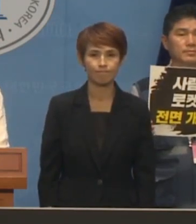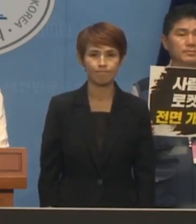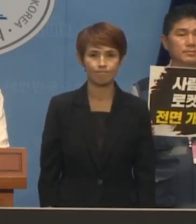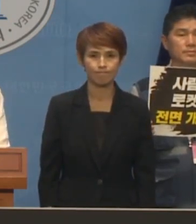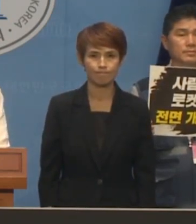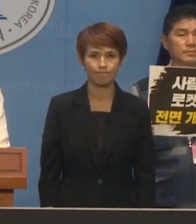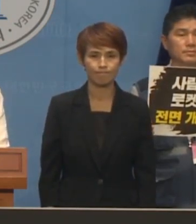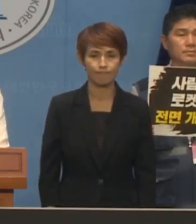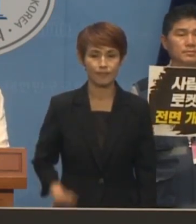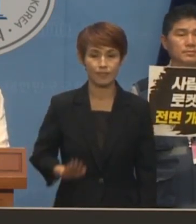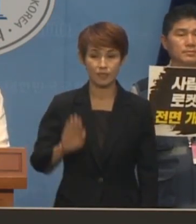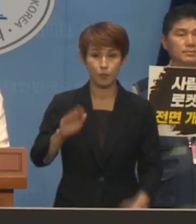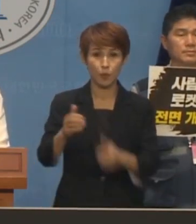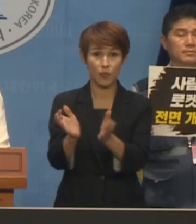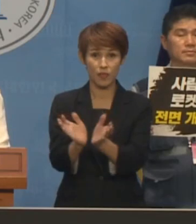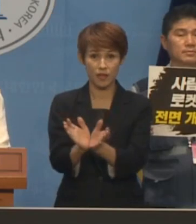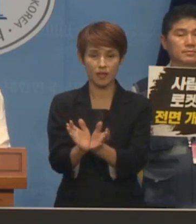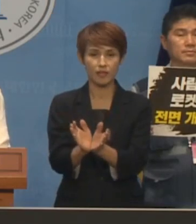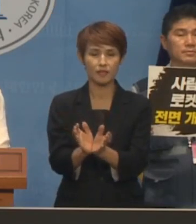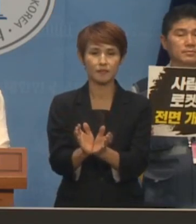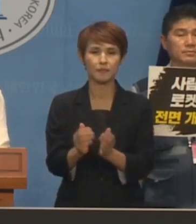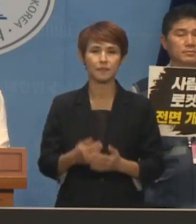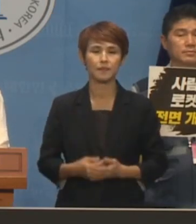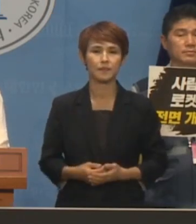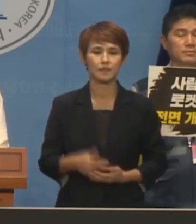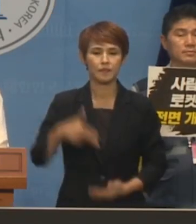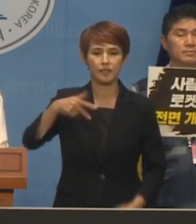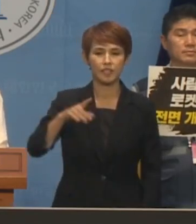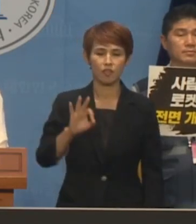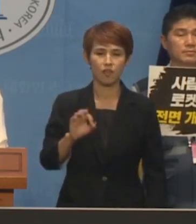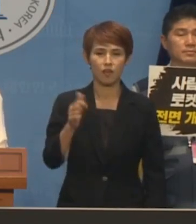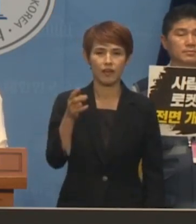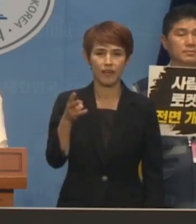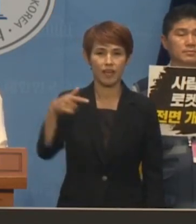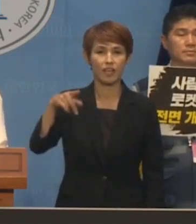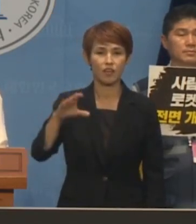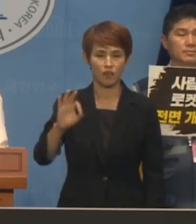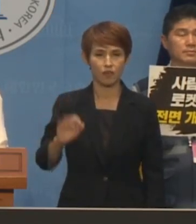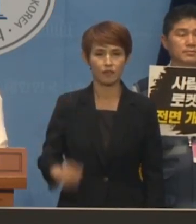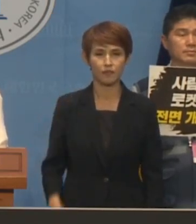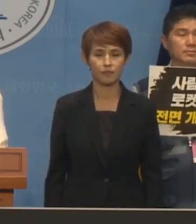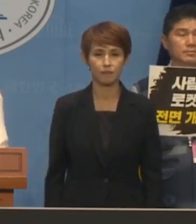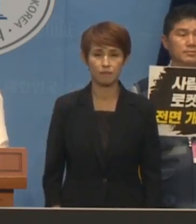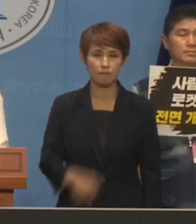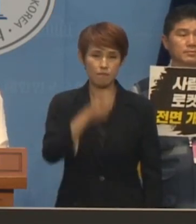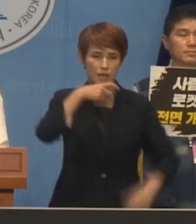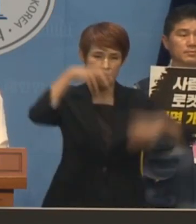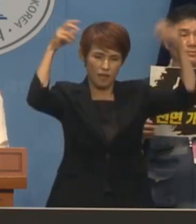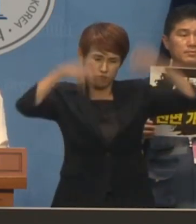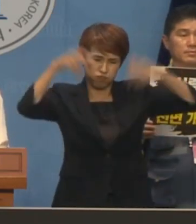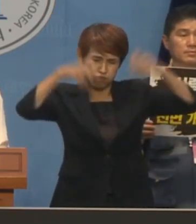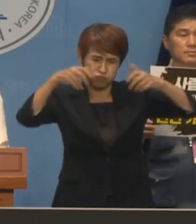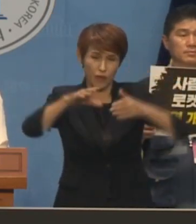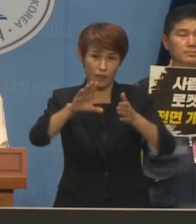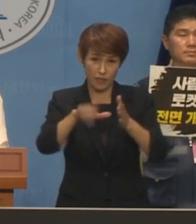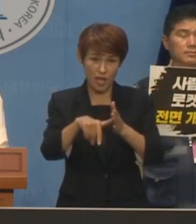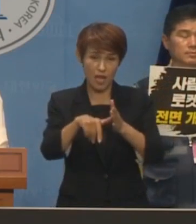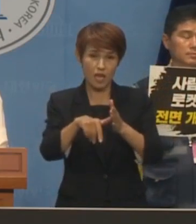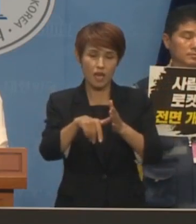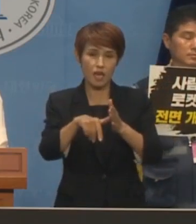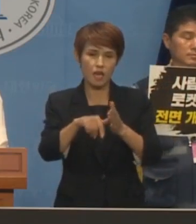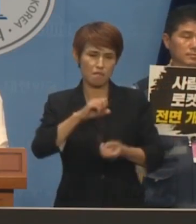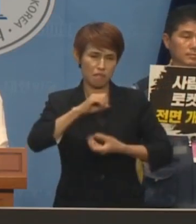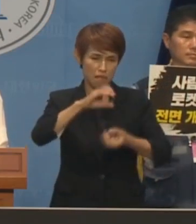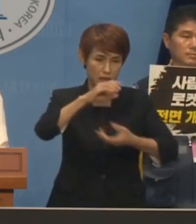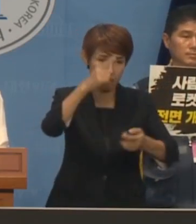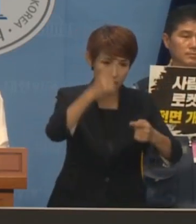예 진보당 비정규직 노동자 의원 정혜경 있니다 포구 속에 쿠팡 로켓 배송을 하다 숨진